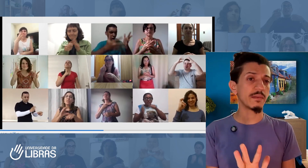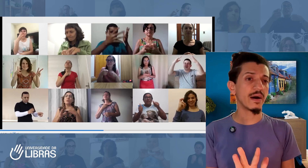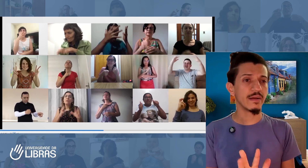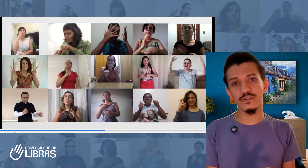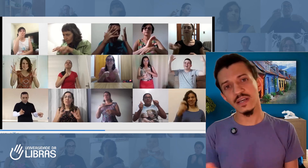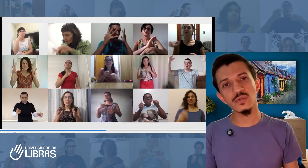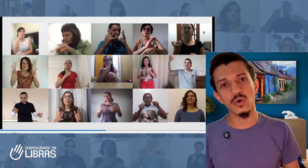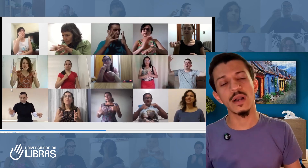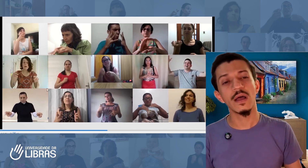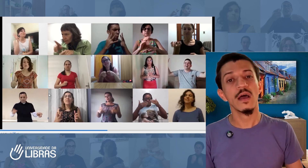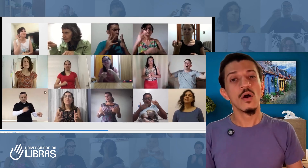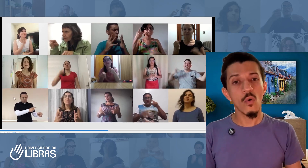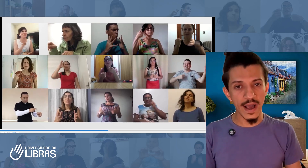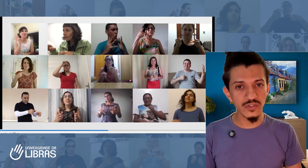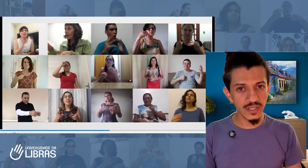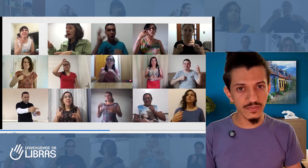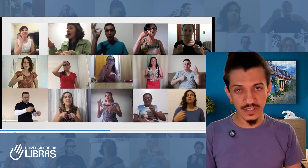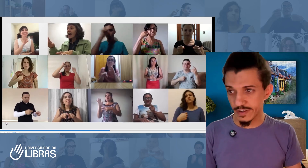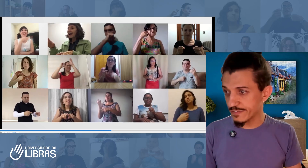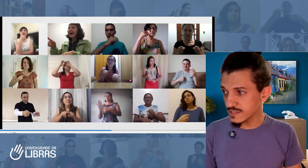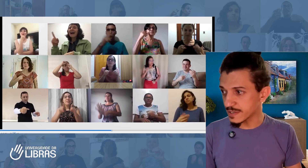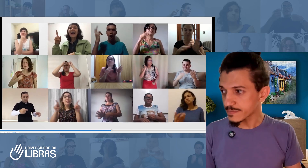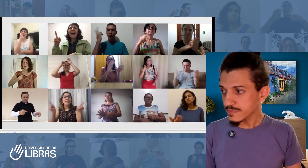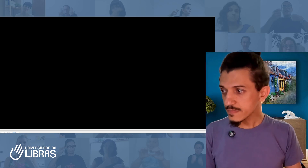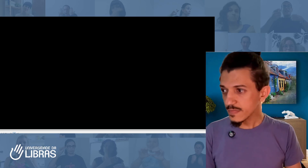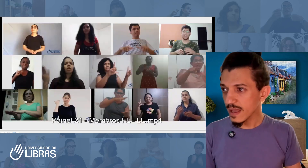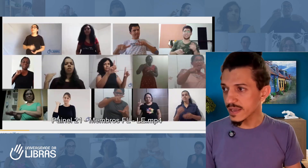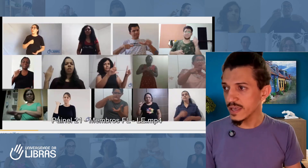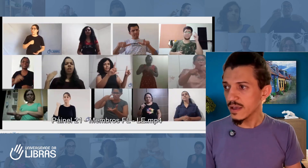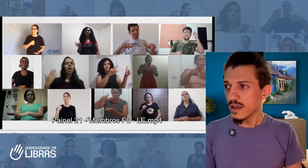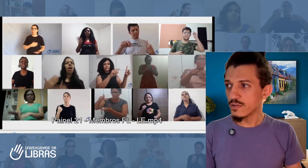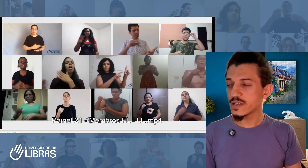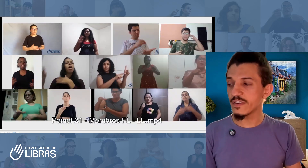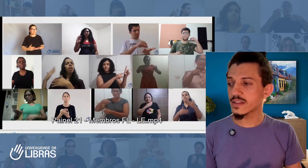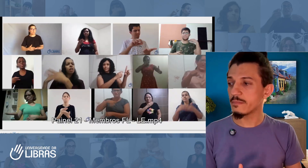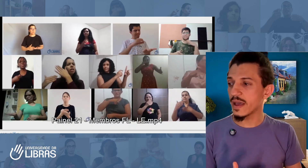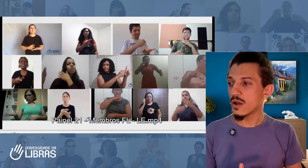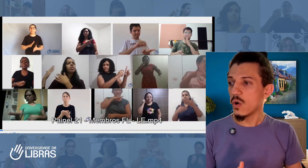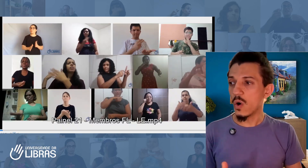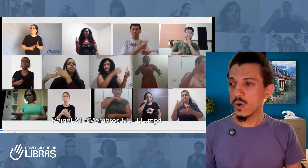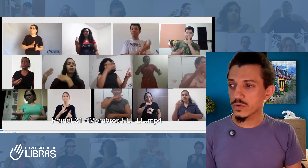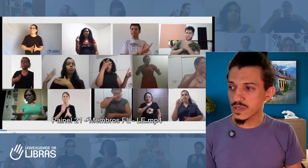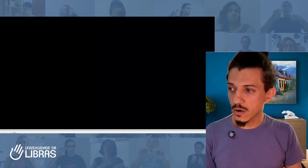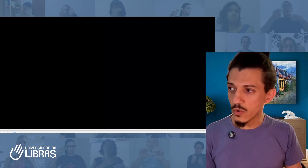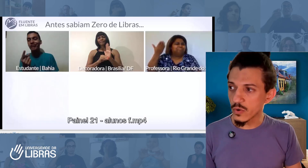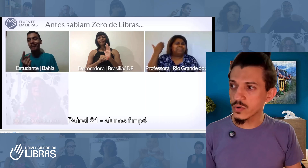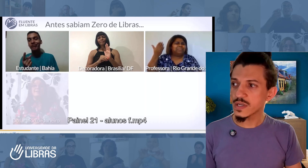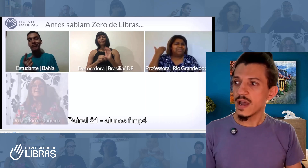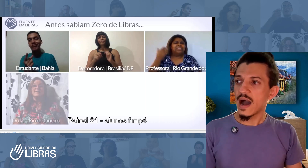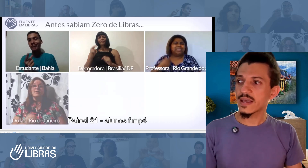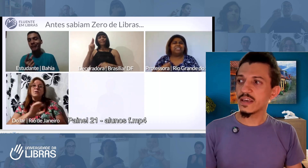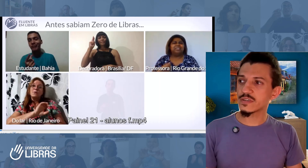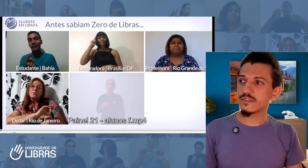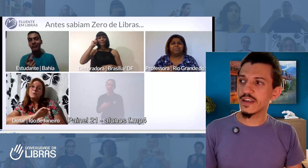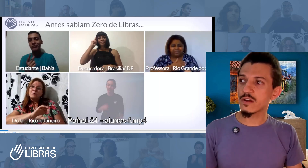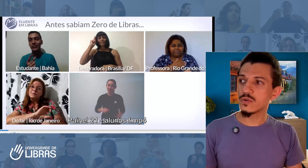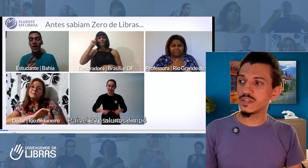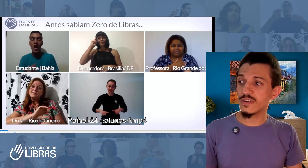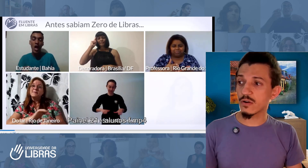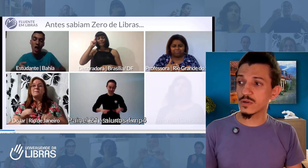você escolhe quais dias você vai fazer. Aqui você vê também outros alunos. Aqui você vê, inclusive, alunos que não